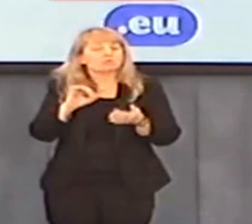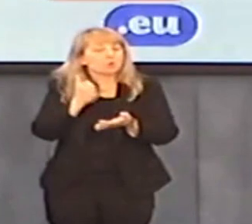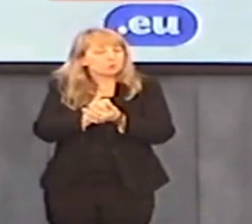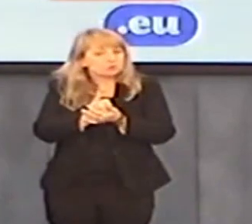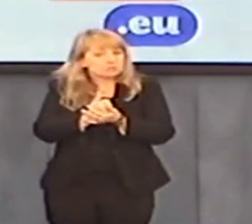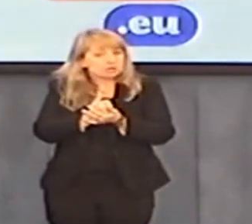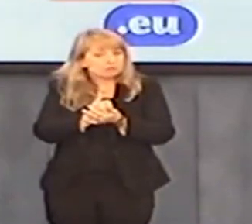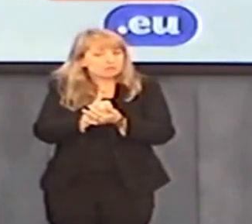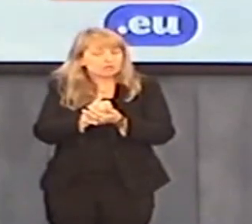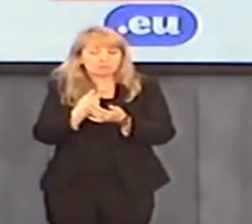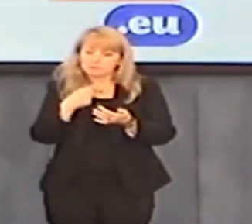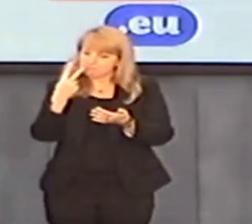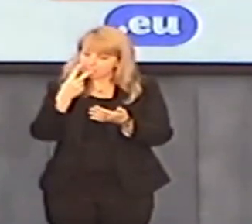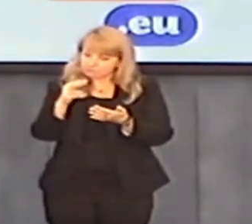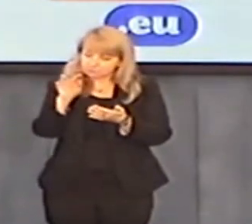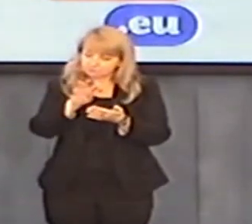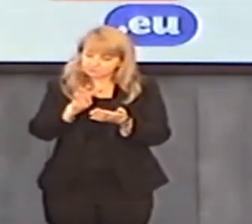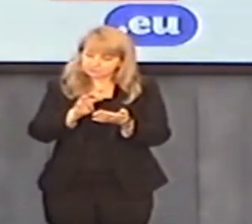ustawodawcy,